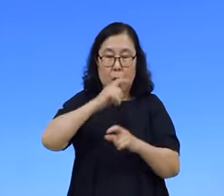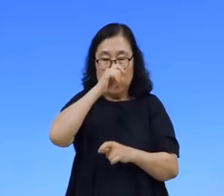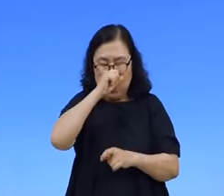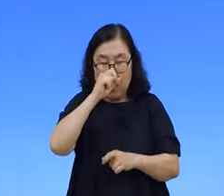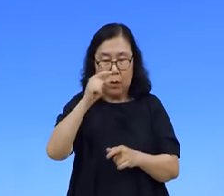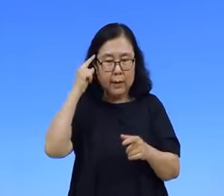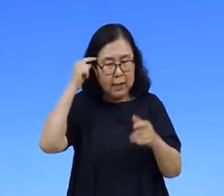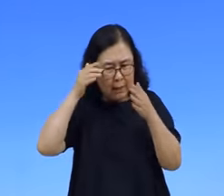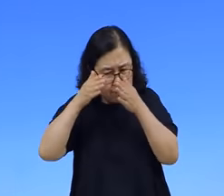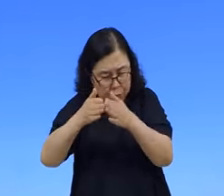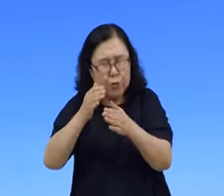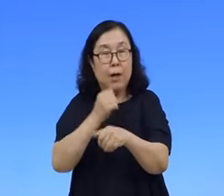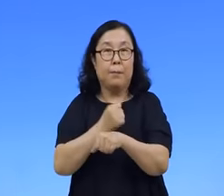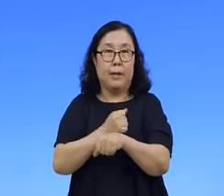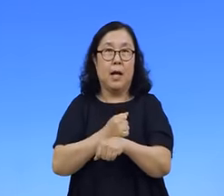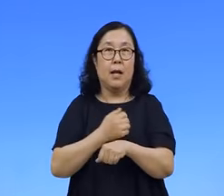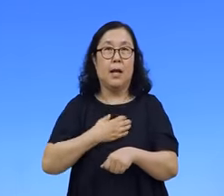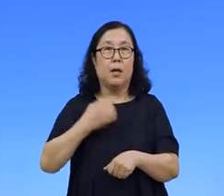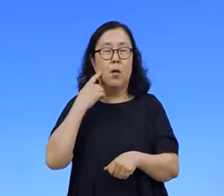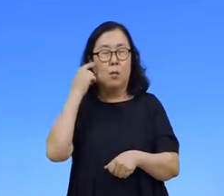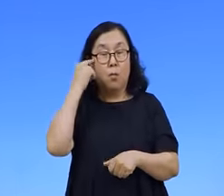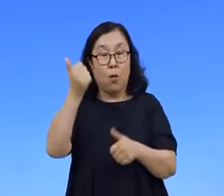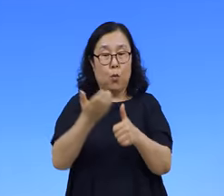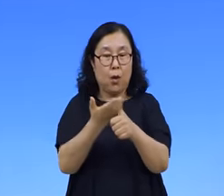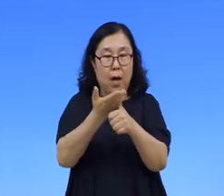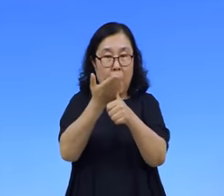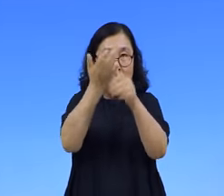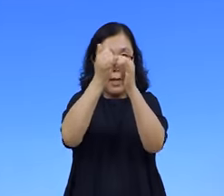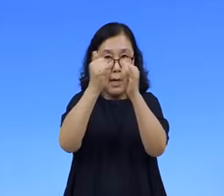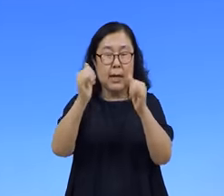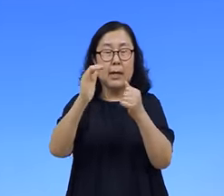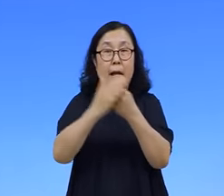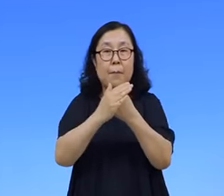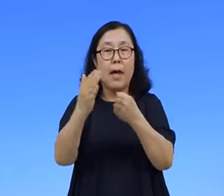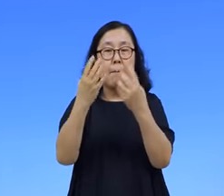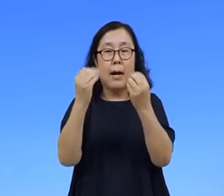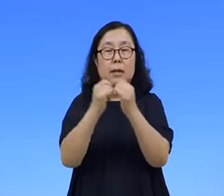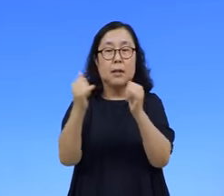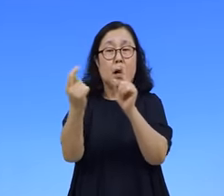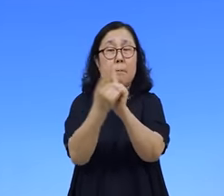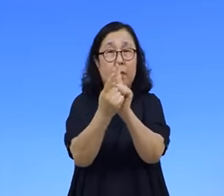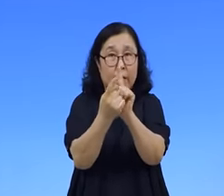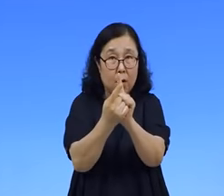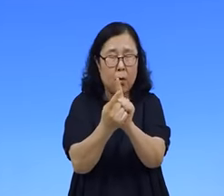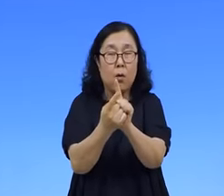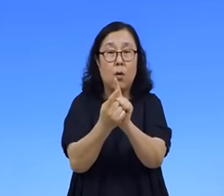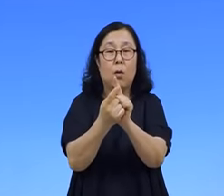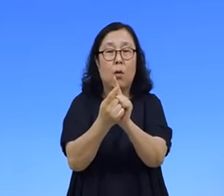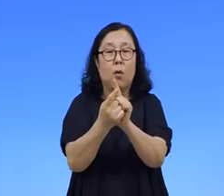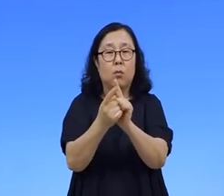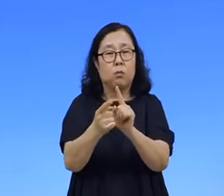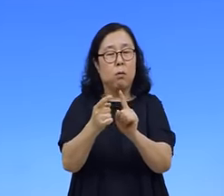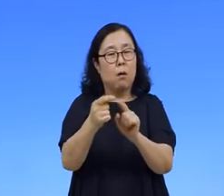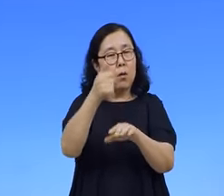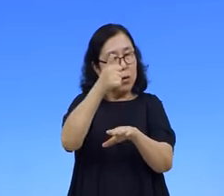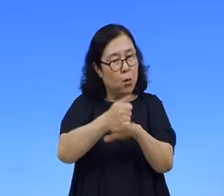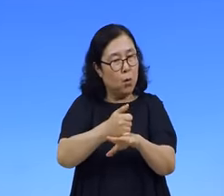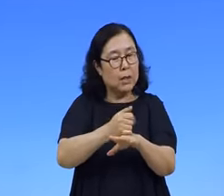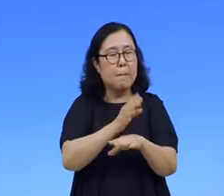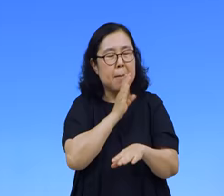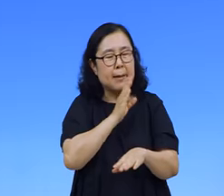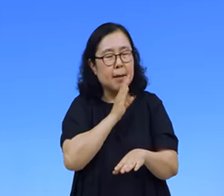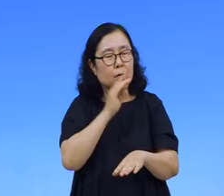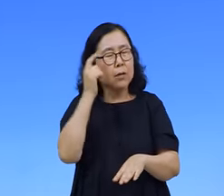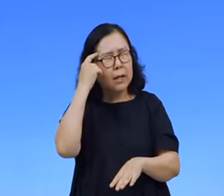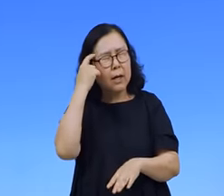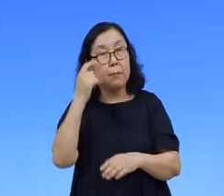집중합니다. 제가 참 이 글을 읽으면서 목회자니까 많은 사람을 상대하는 입장에서요, 진짜 이 말이 맞다. 저는 이런 분을